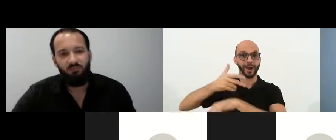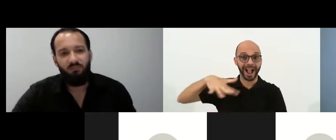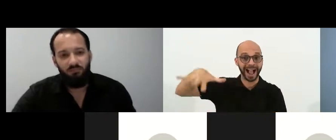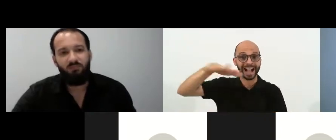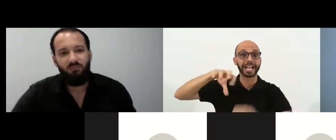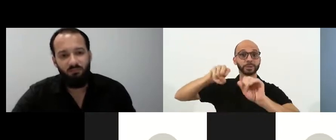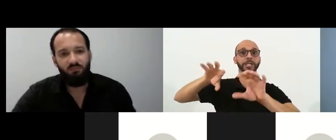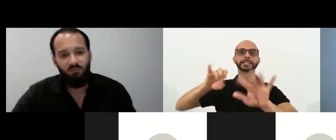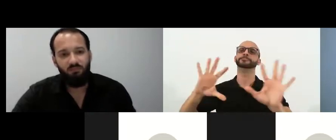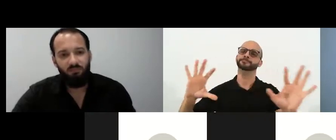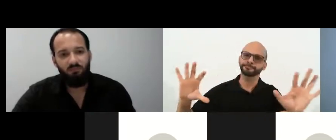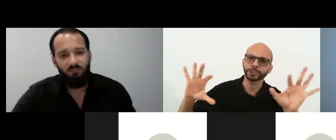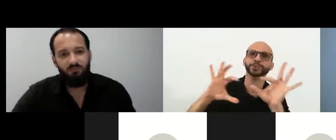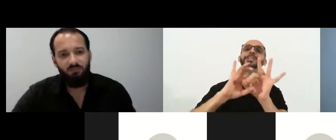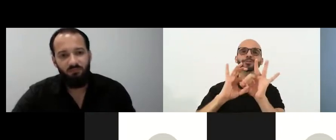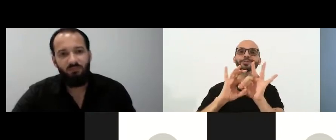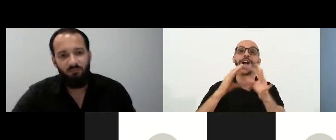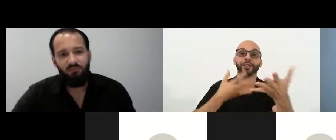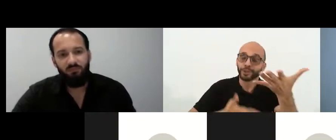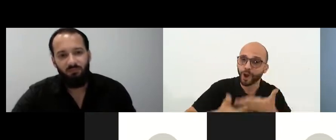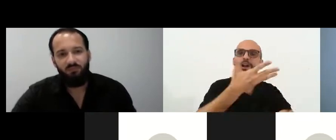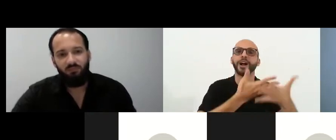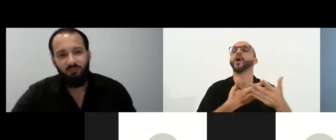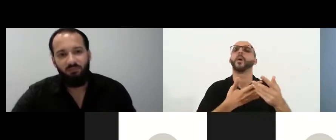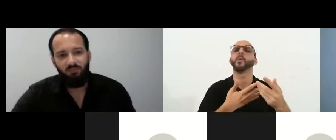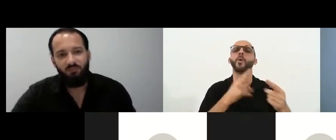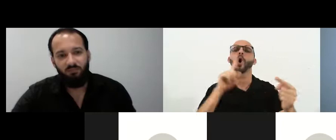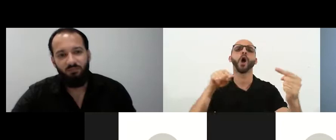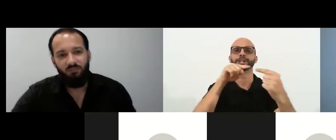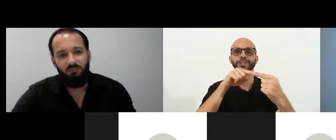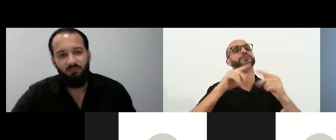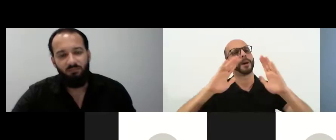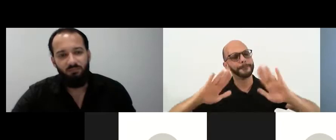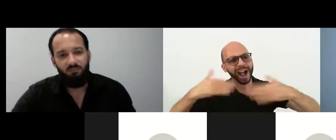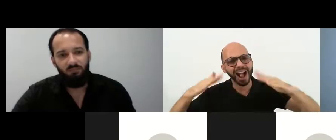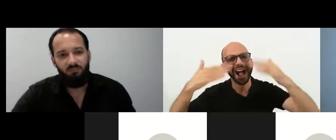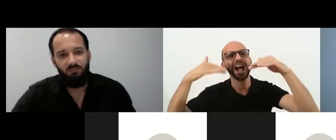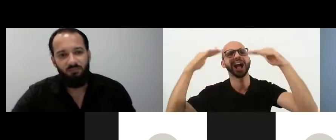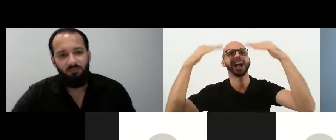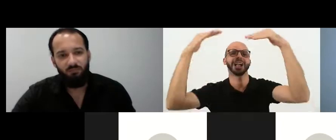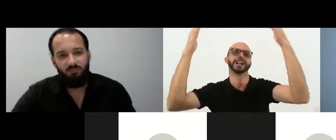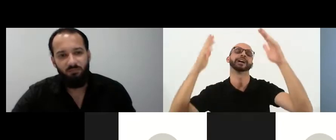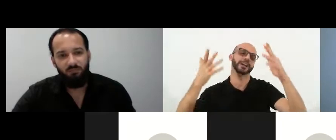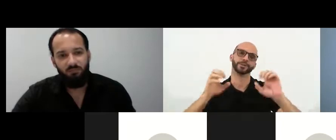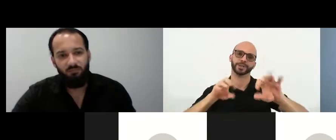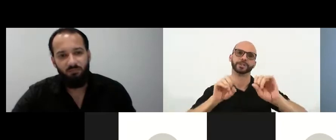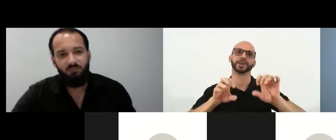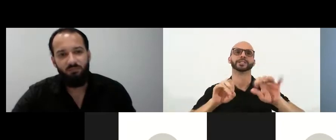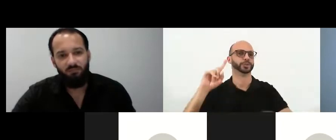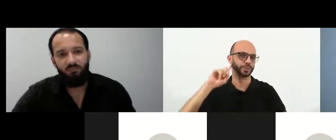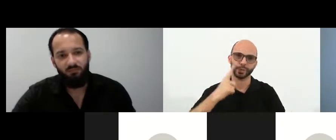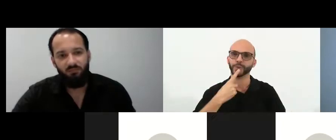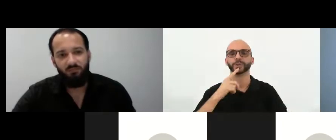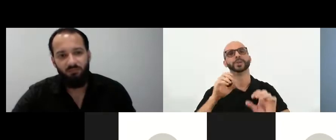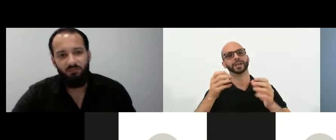ouvintes, nós precisamos nos qualificar para poder estarmos unidos e ali trocar com os nossos alunos, para que o objetivo é que